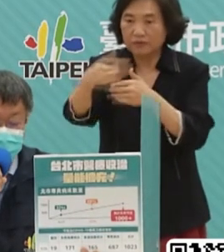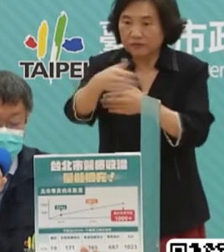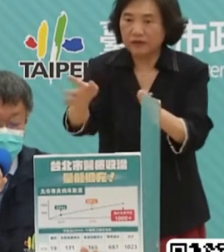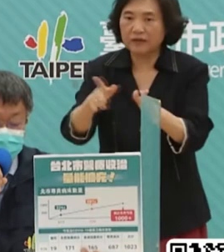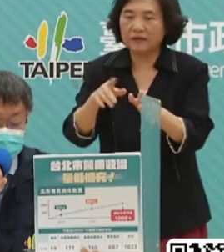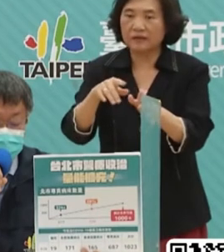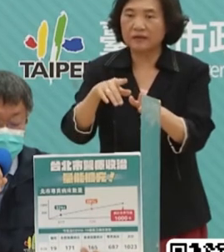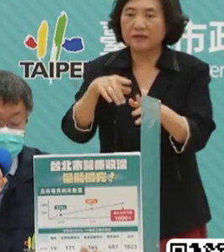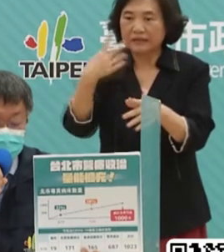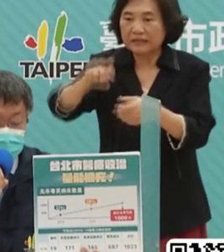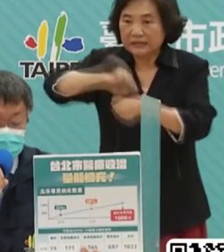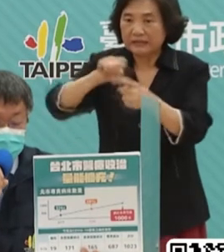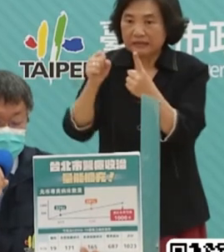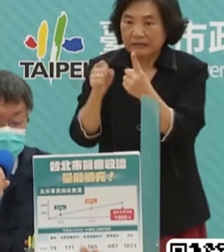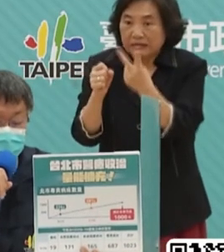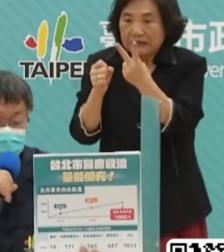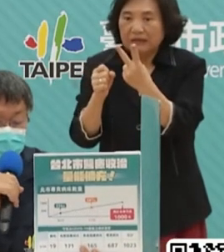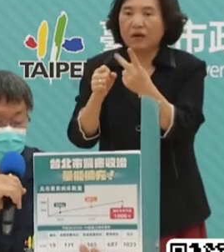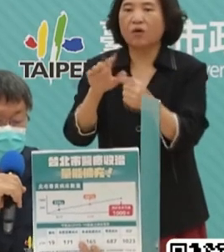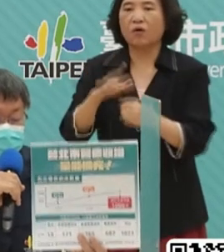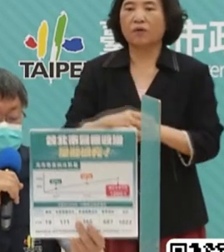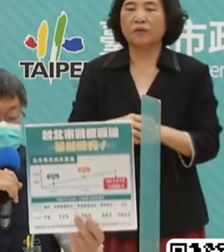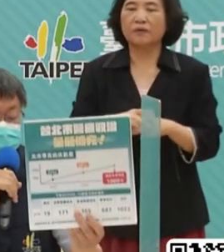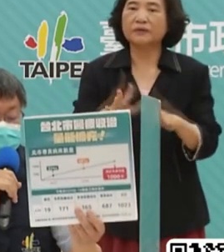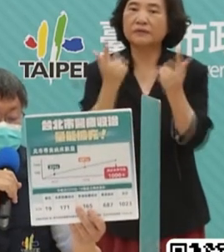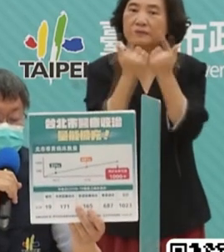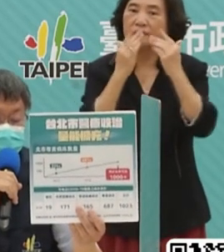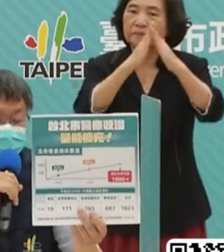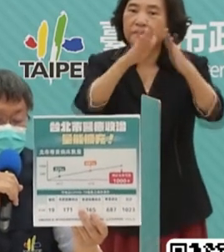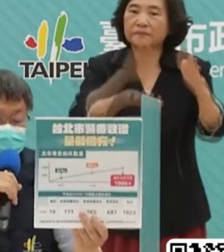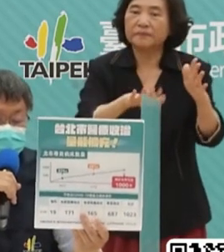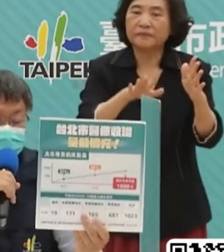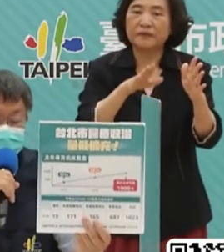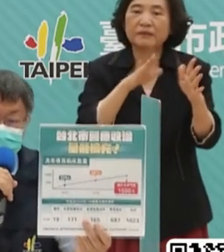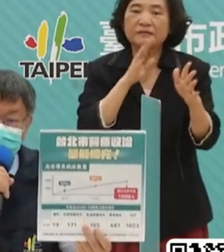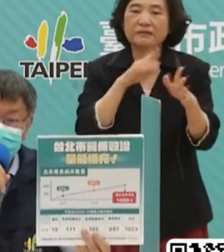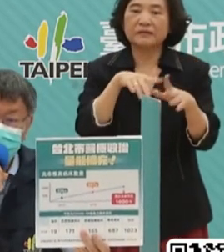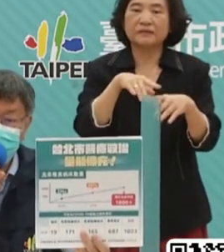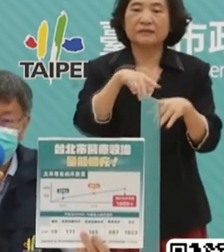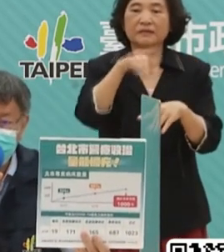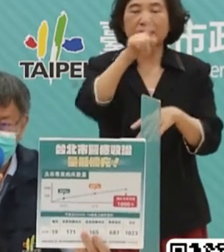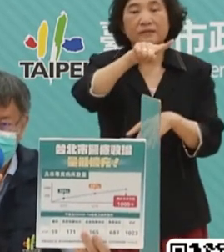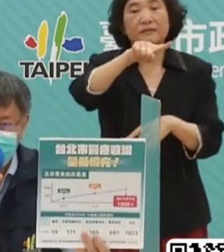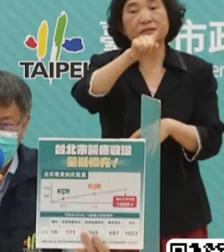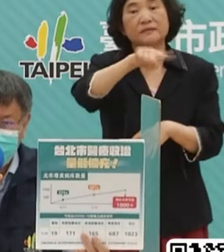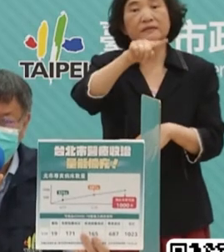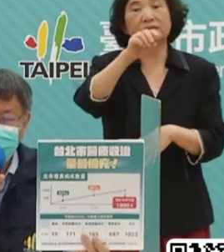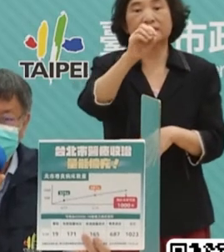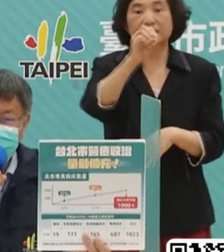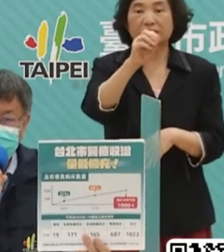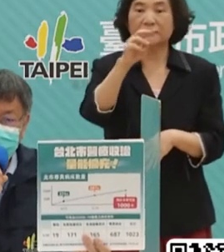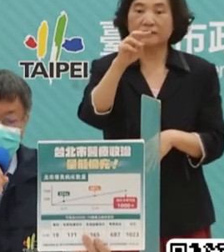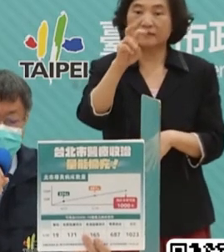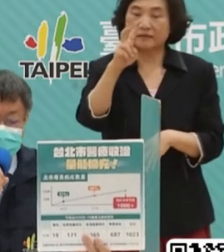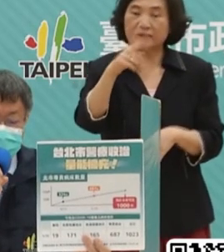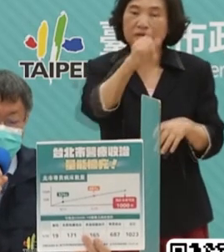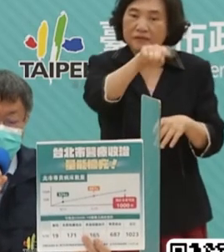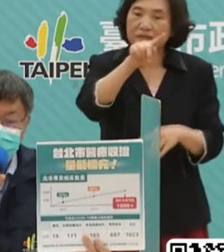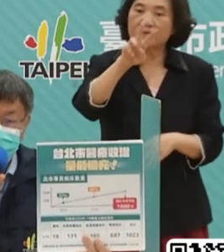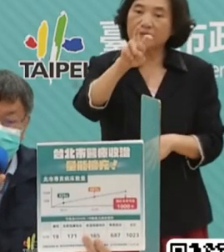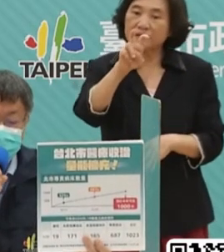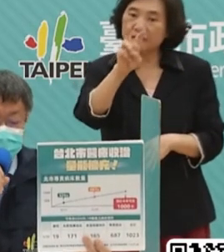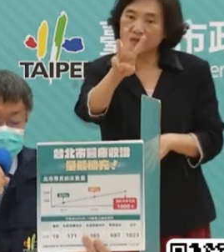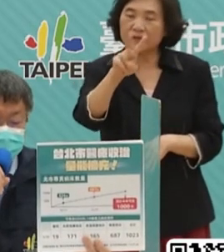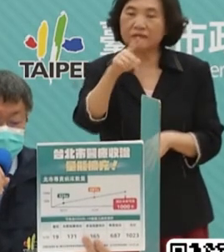间可以多收一个病人的话，我们目前台北市哈是1023的哈，就是可以收治这新冠肺炎的